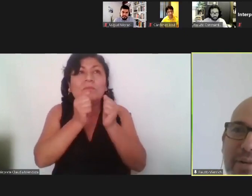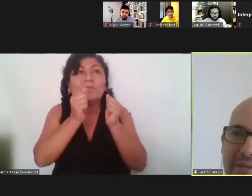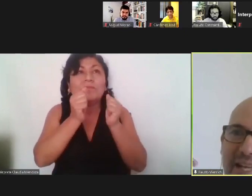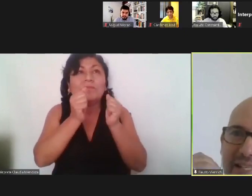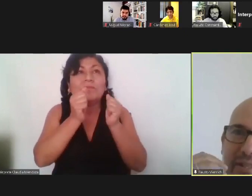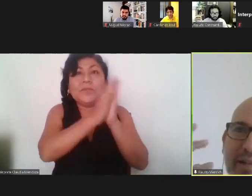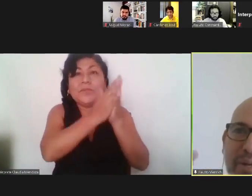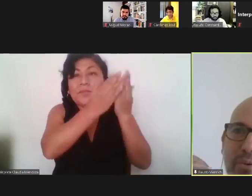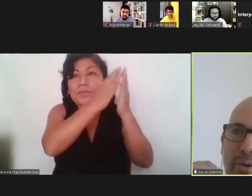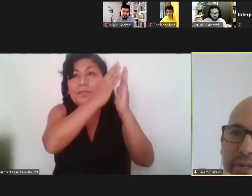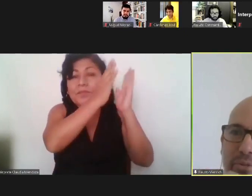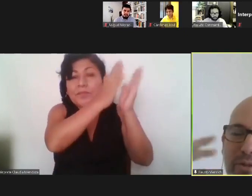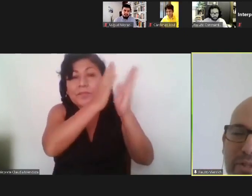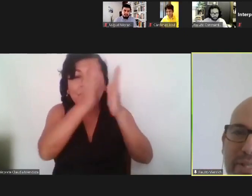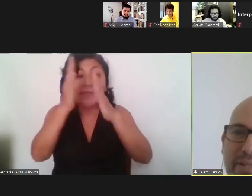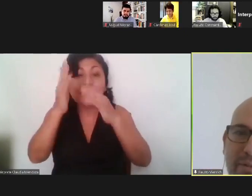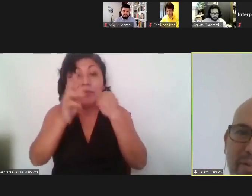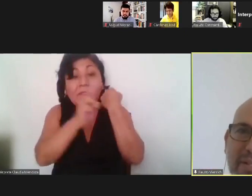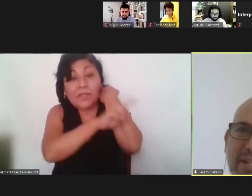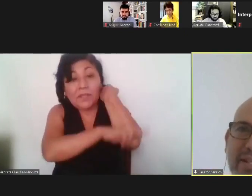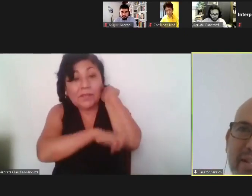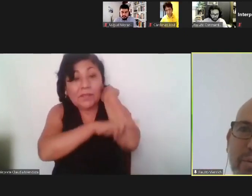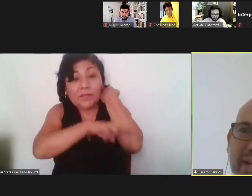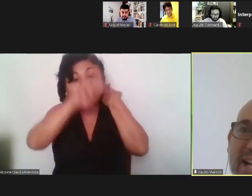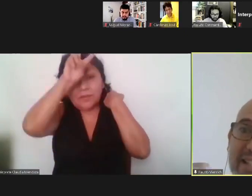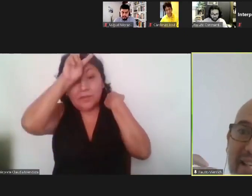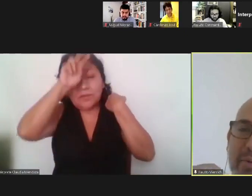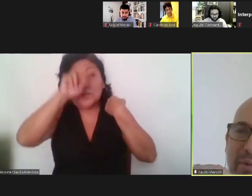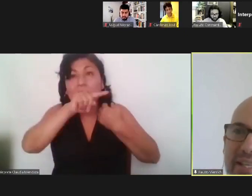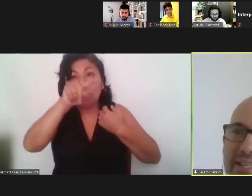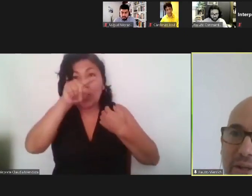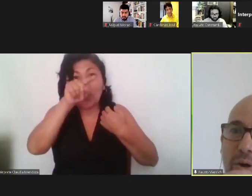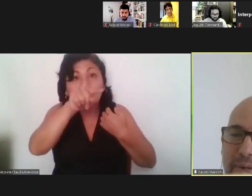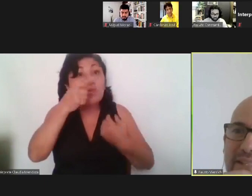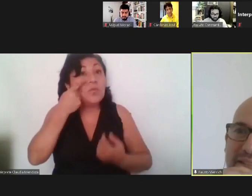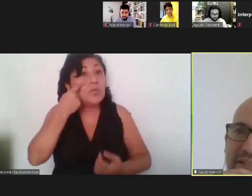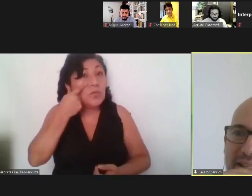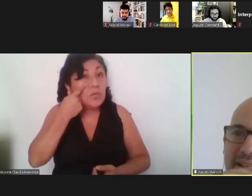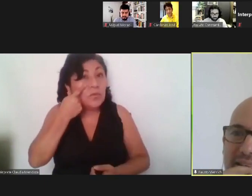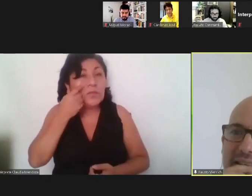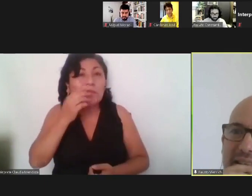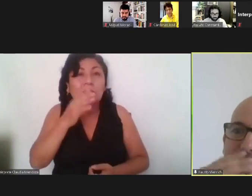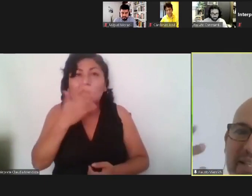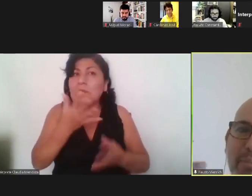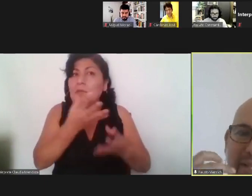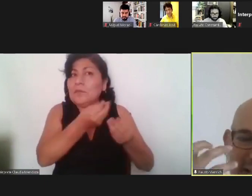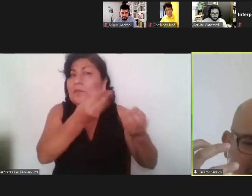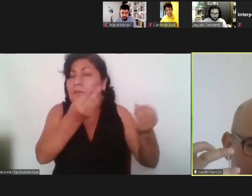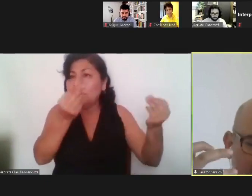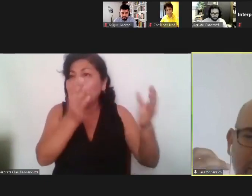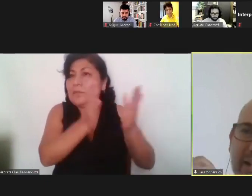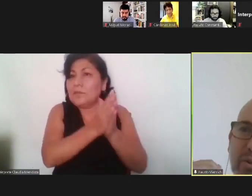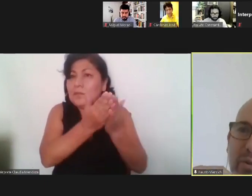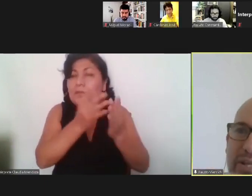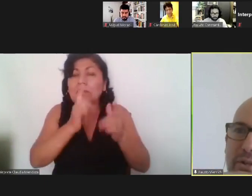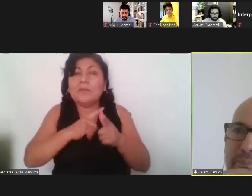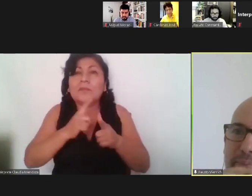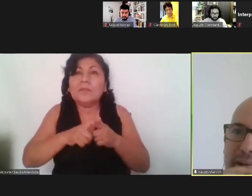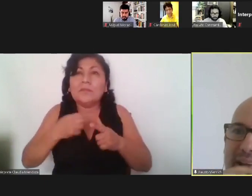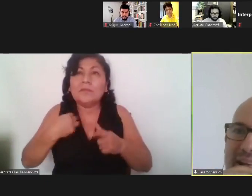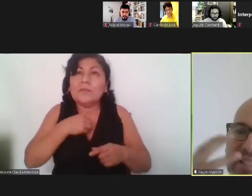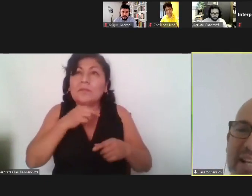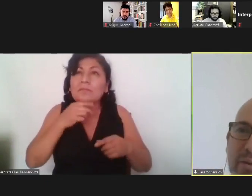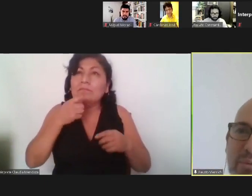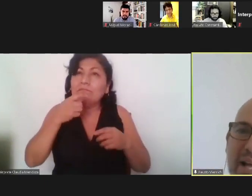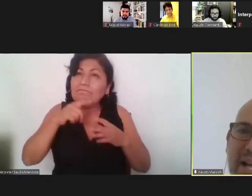a que la Biblioteca Nacional del Perú, como es tu conocimiento, tiene un gran acervo de obras, y empezamos a tomar contacto con ellos